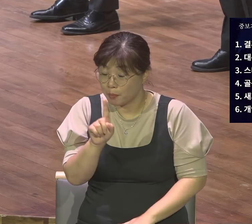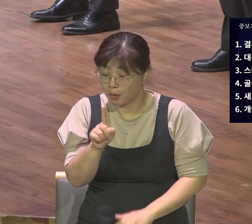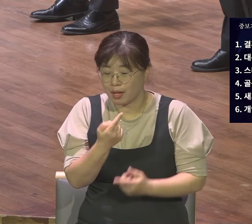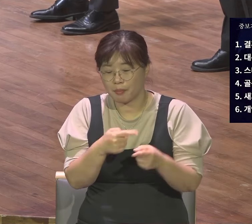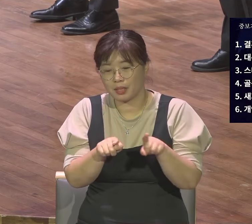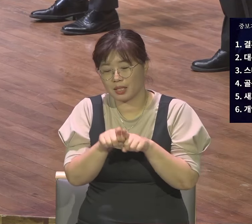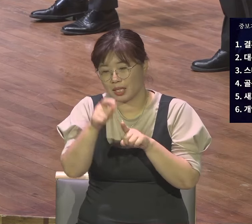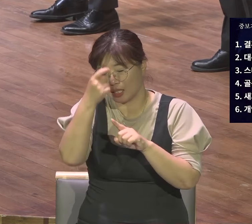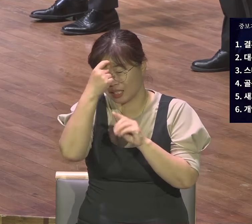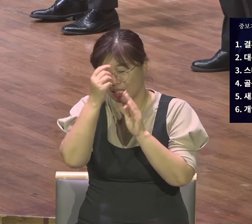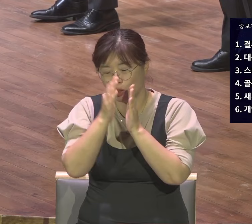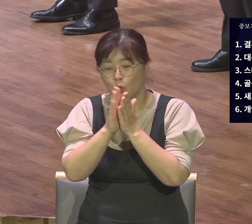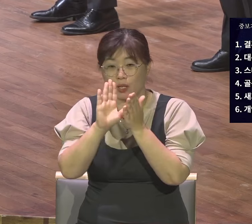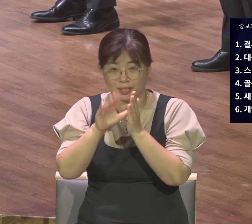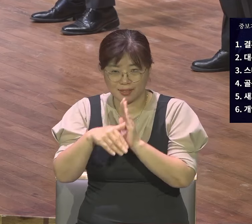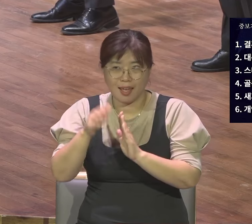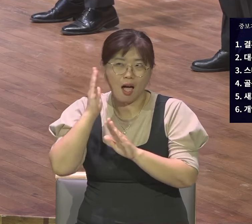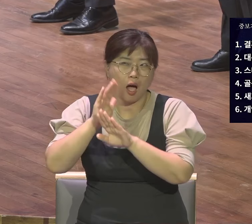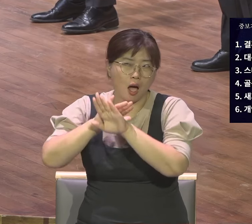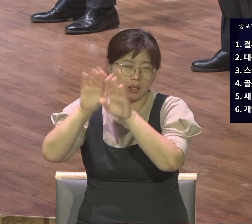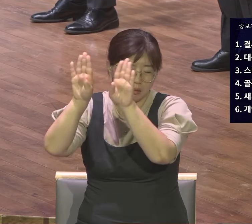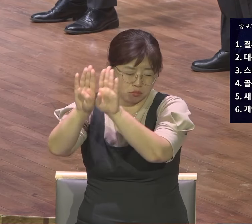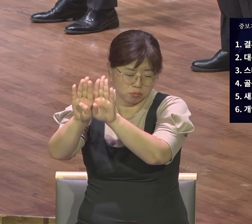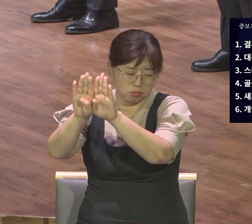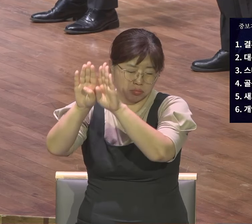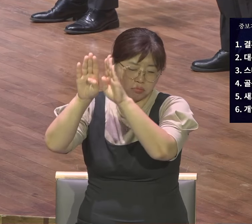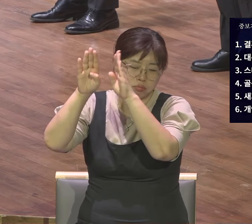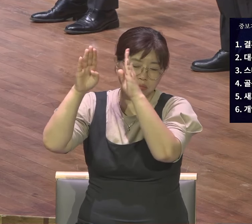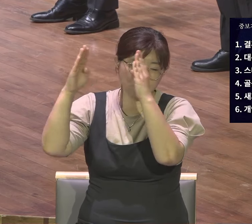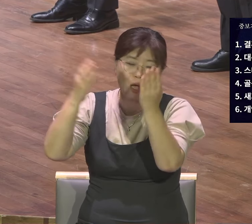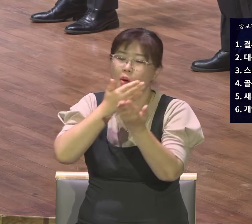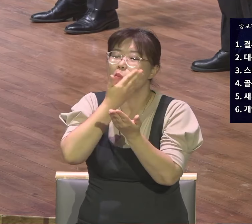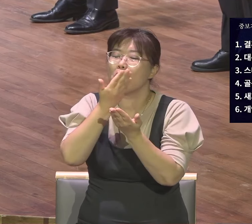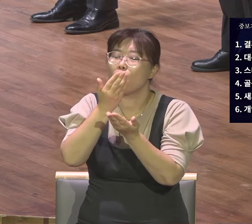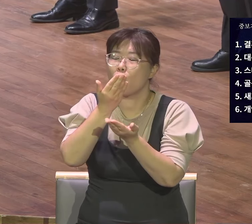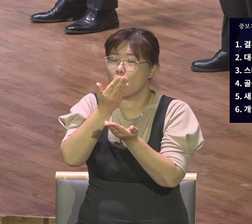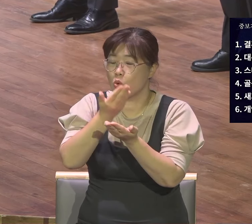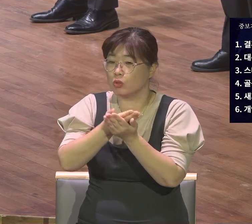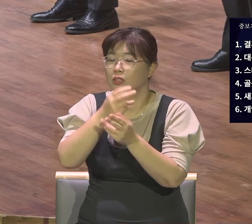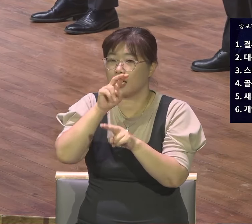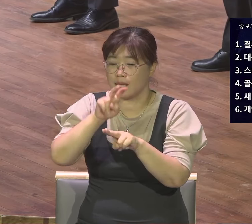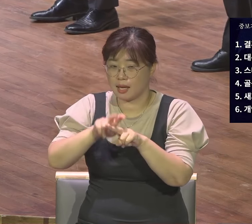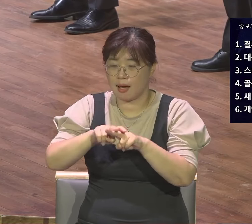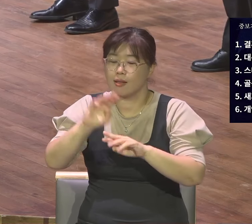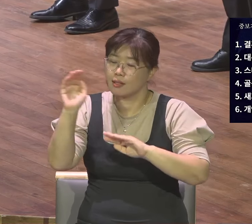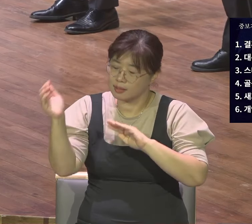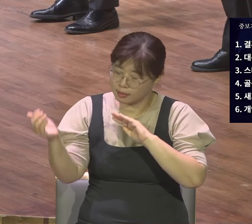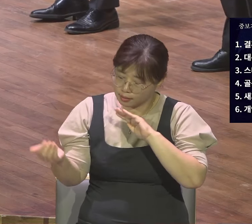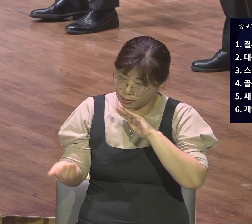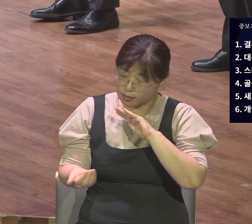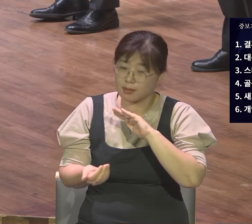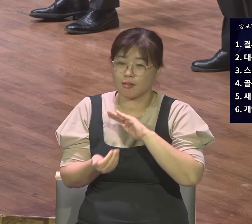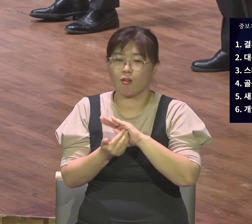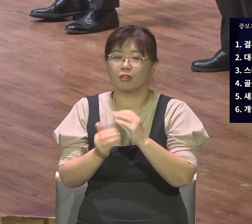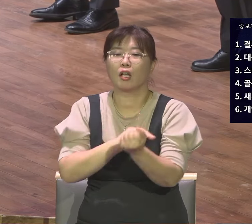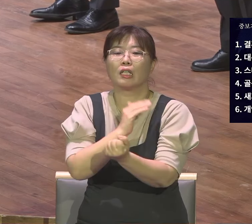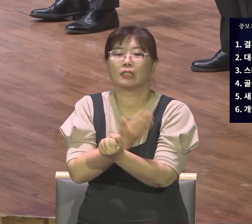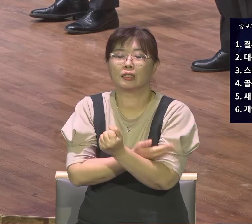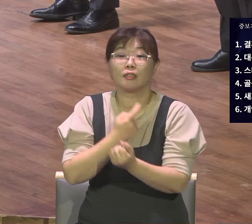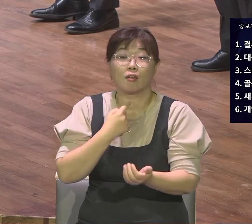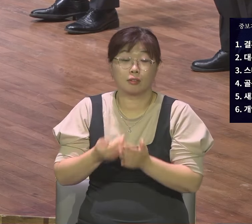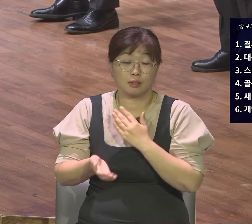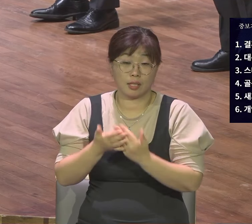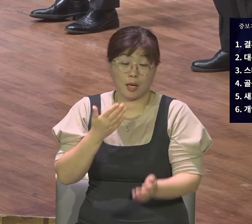때 하늘의 문이 열리고 보좌의 능력이 나타나고 하나님의 나라가 이 시간에 임하는